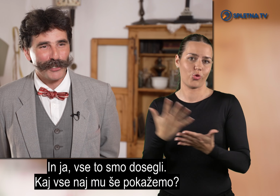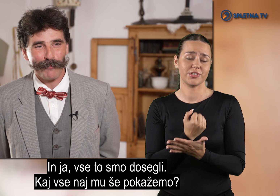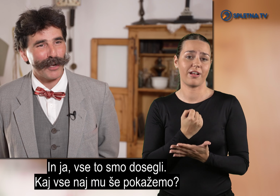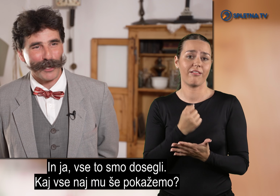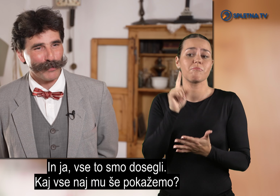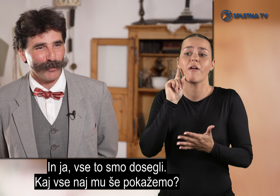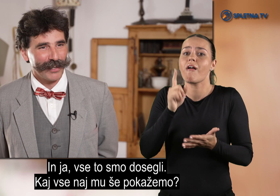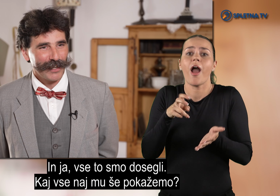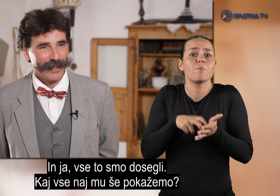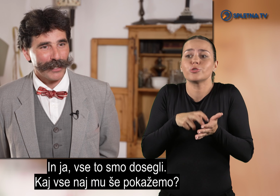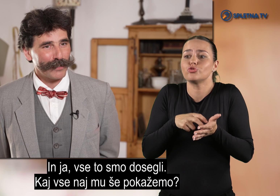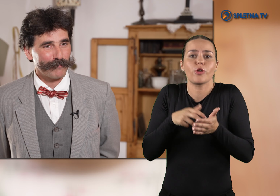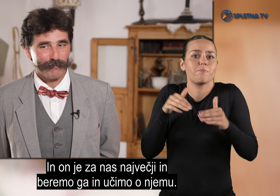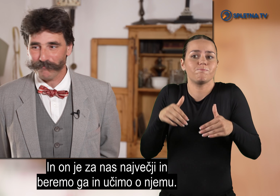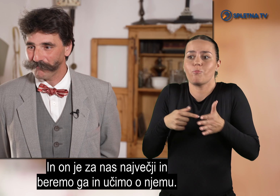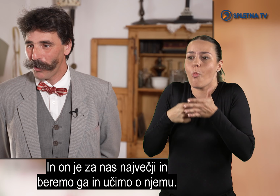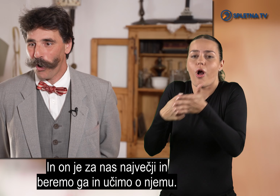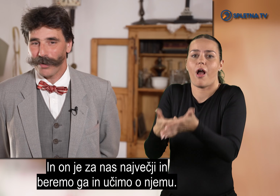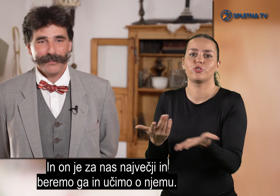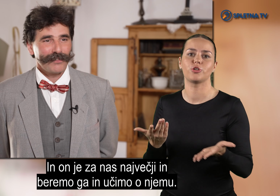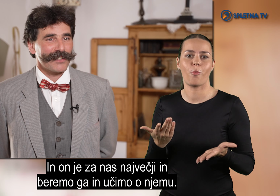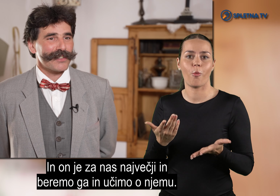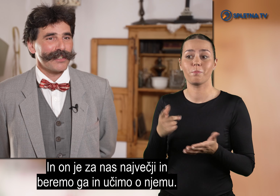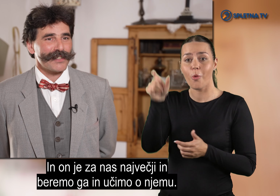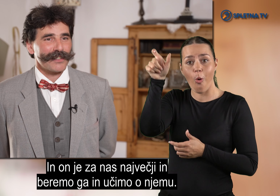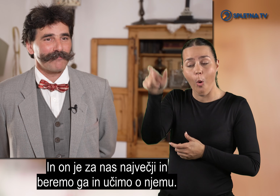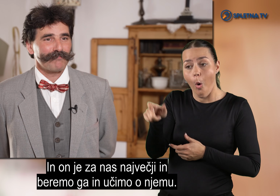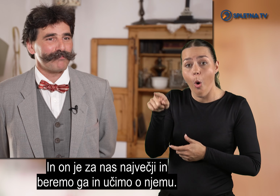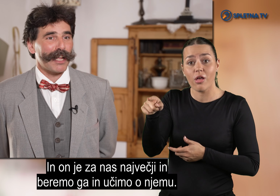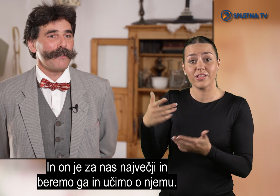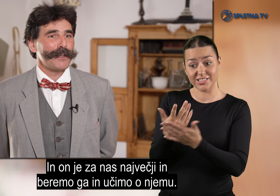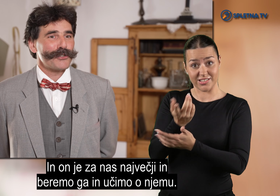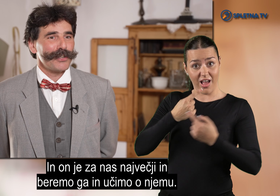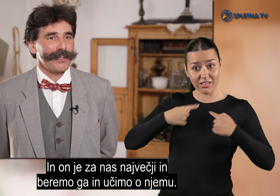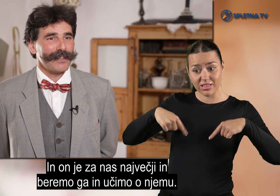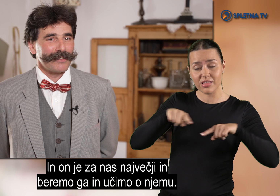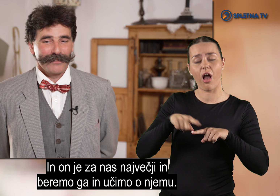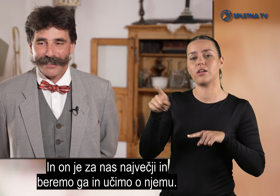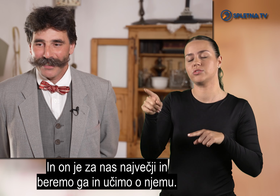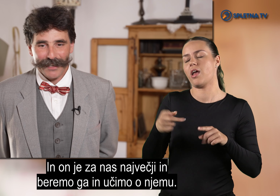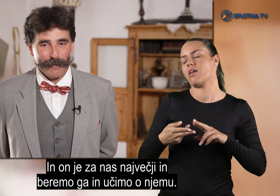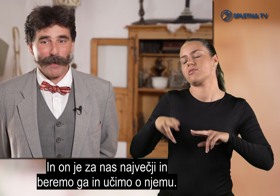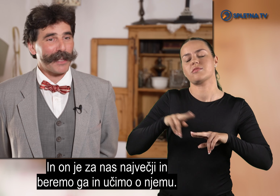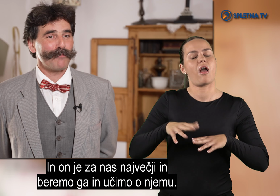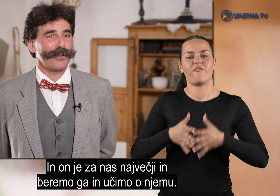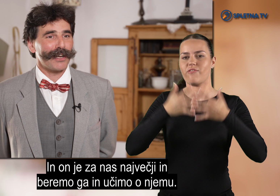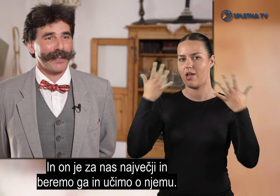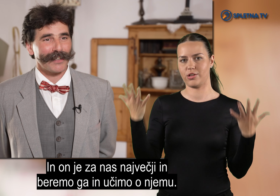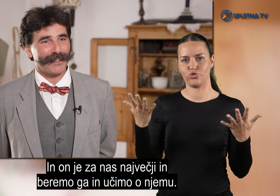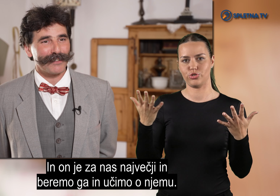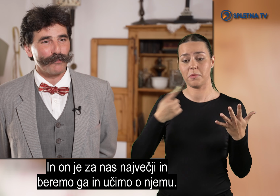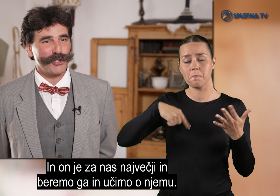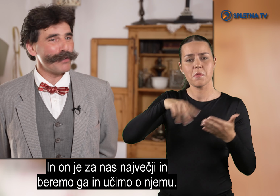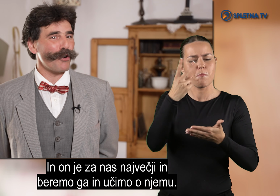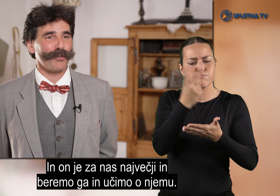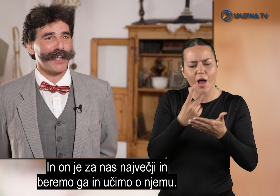še pokažemo? In on je za nas največji in beremo ga in učimo o